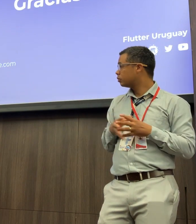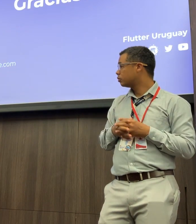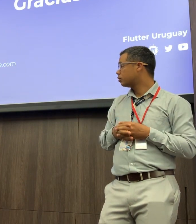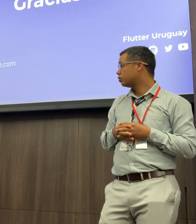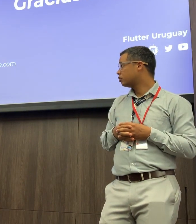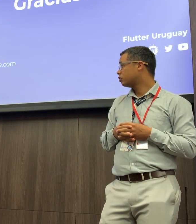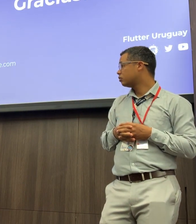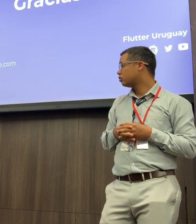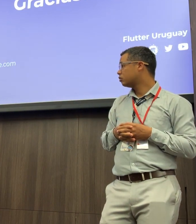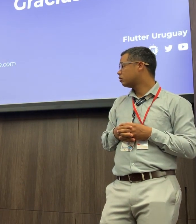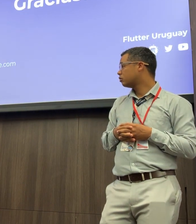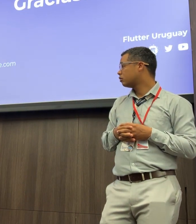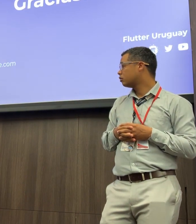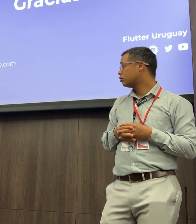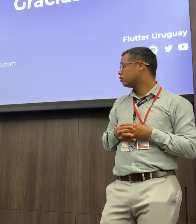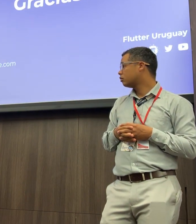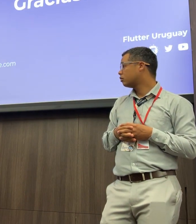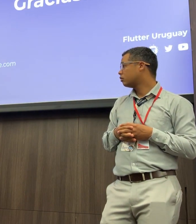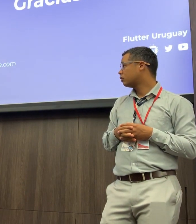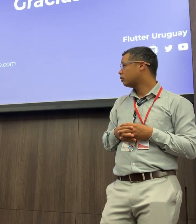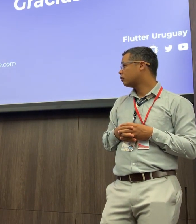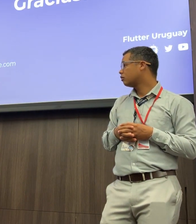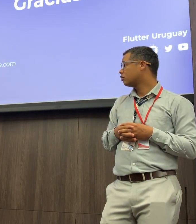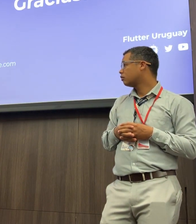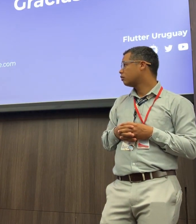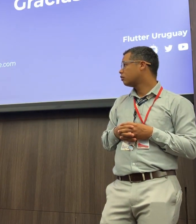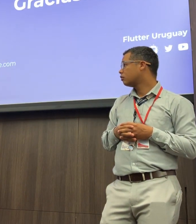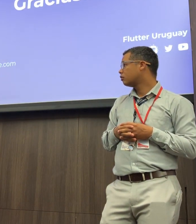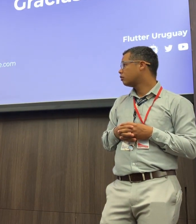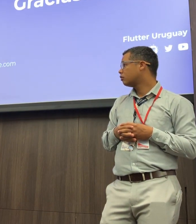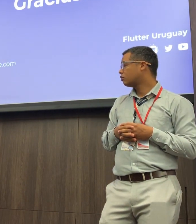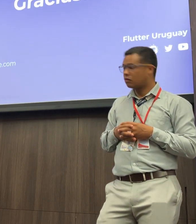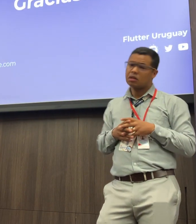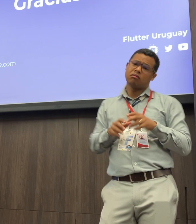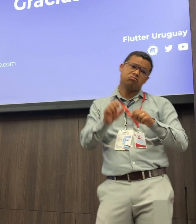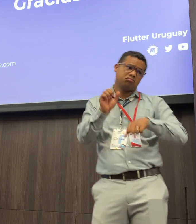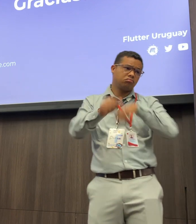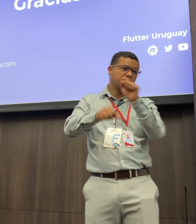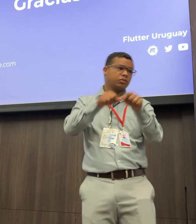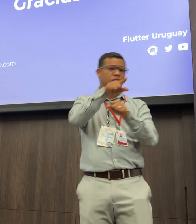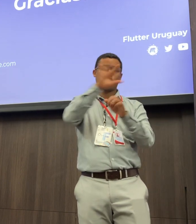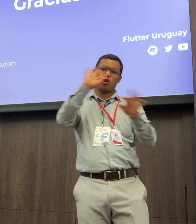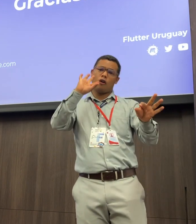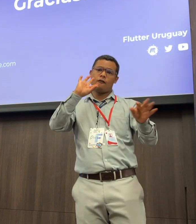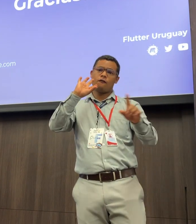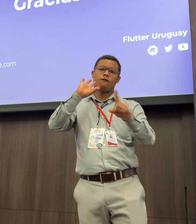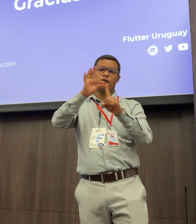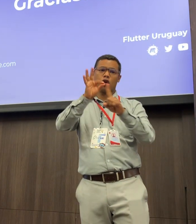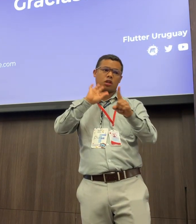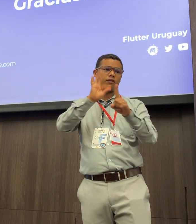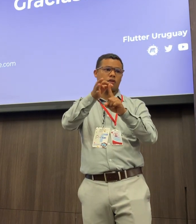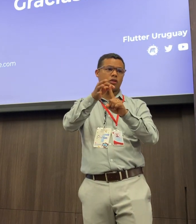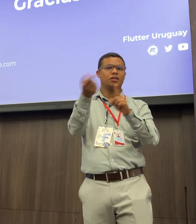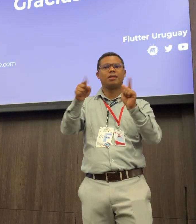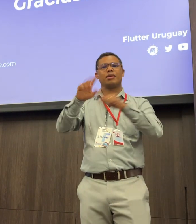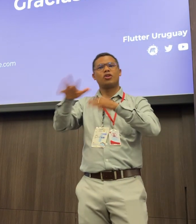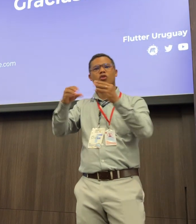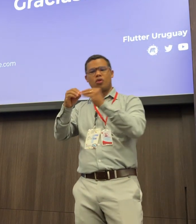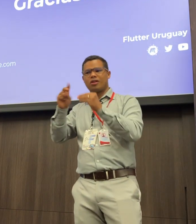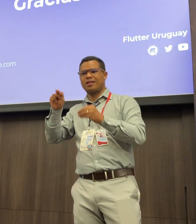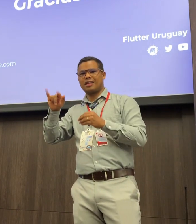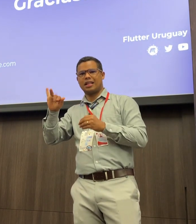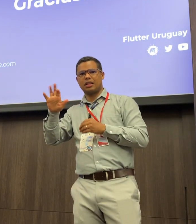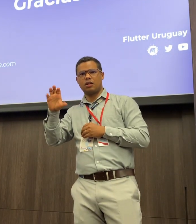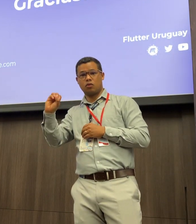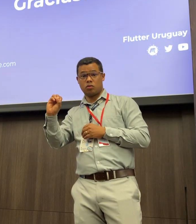Bien, no, bueno, en realidad sí es verdad que cuando vos usas Flutter para comunicarte con código nativo, usas method channel,